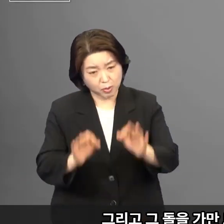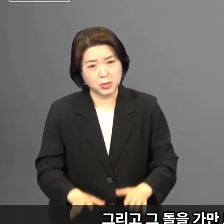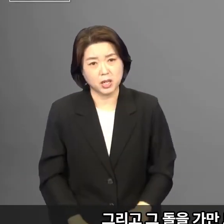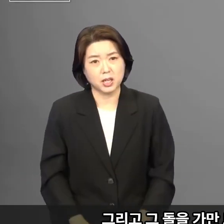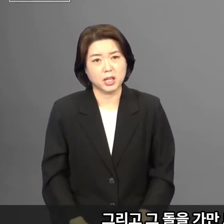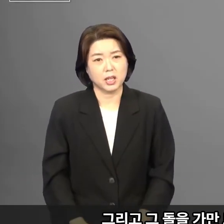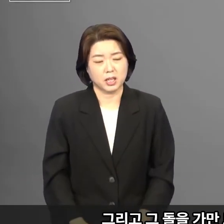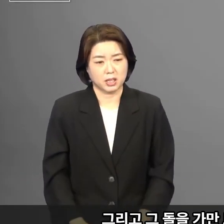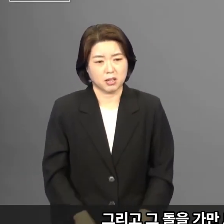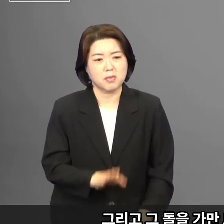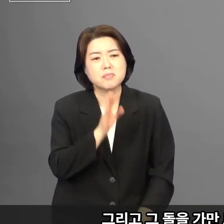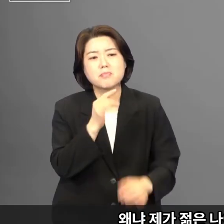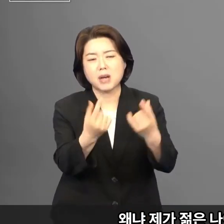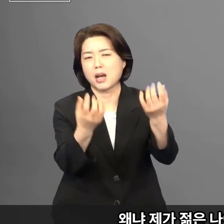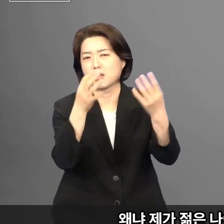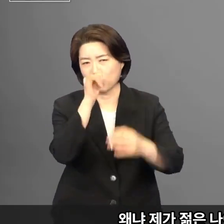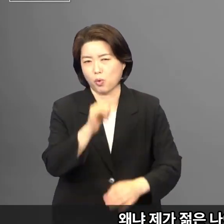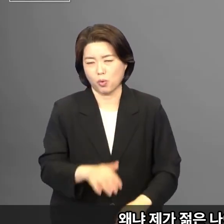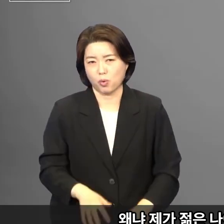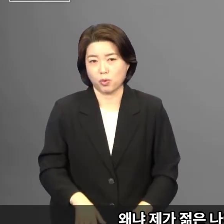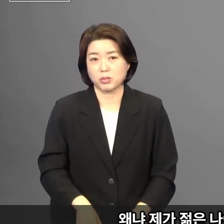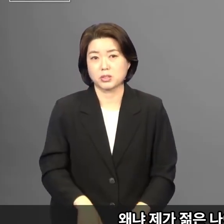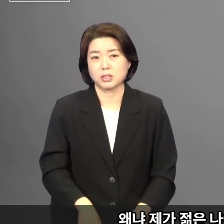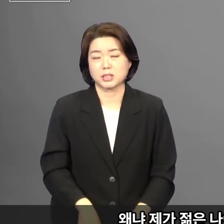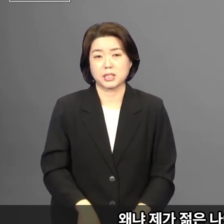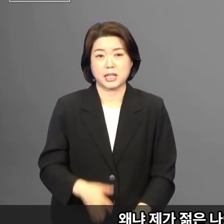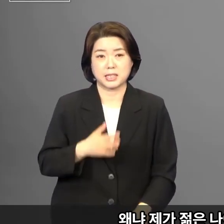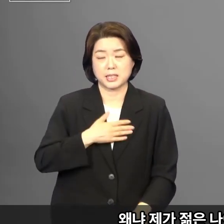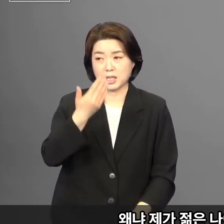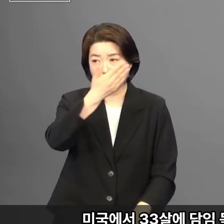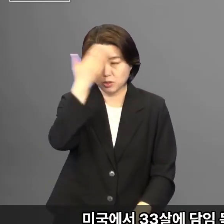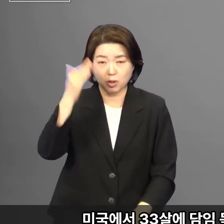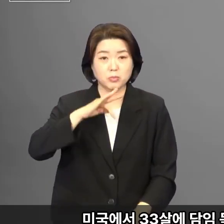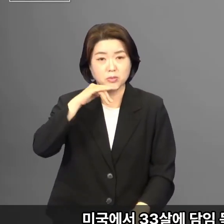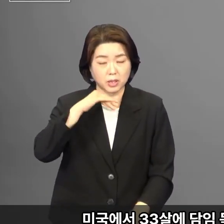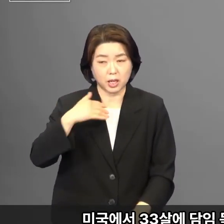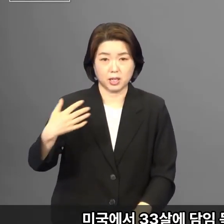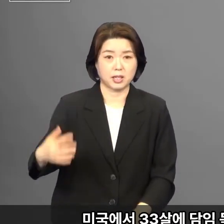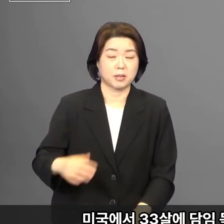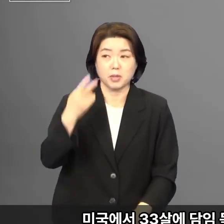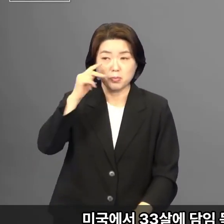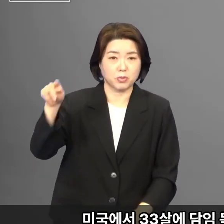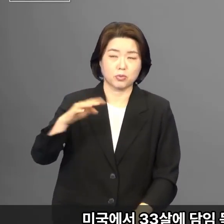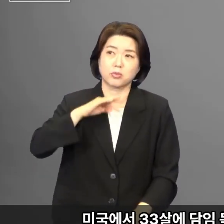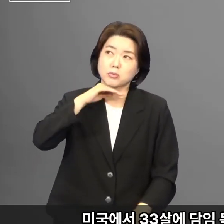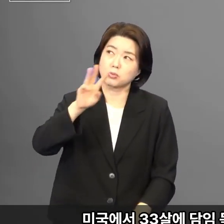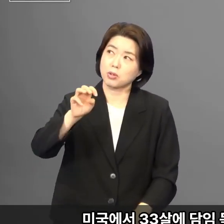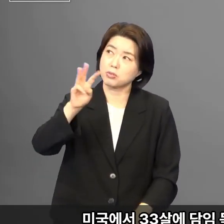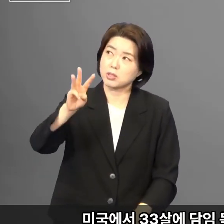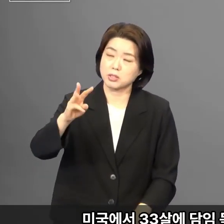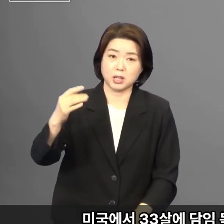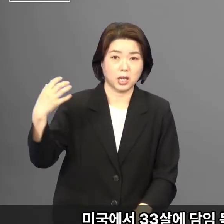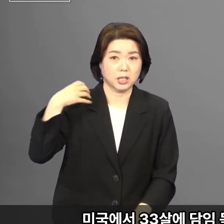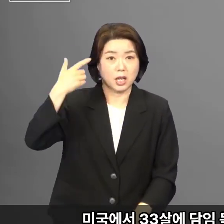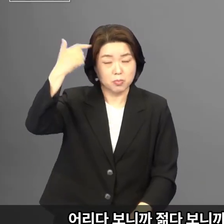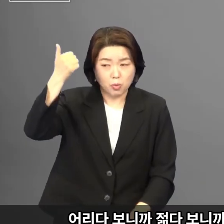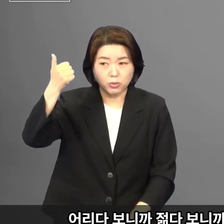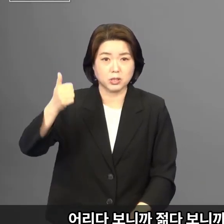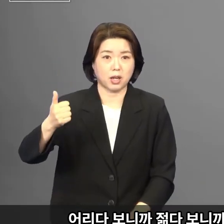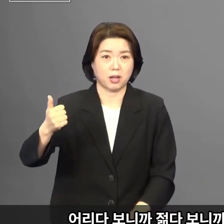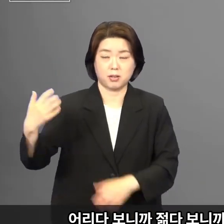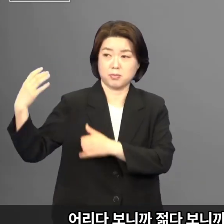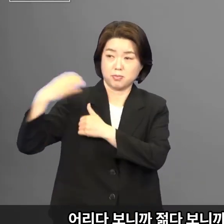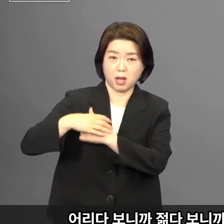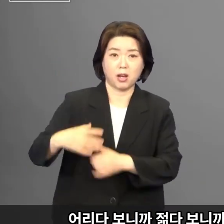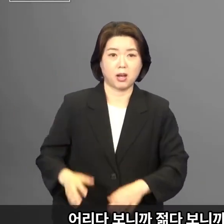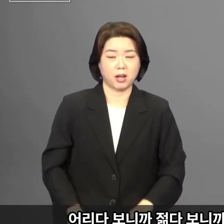거의 다 맞는 얘기예요. 왜냐? 제가 젊은 나이에 담임 목사가 되어서 미국에서 33살에 담임 목사가 되어서 지금까지 왔는데 어리다